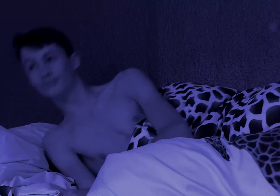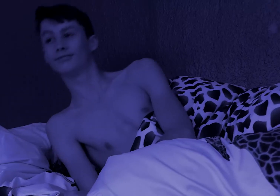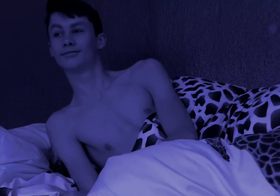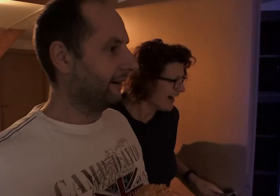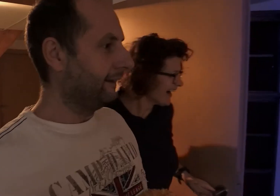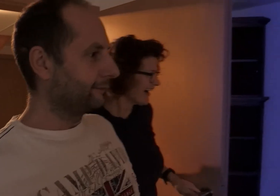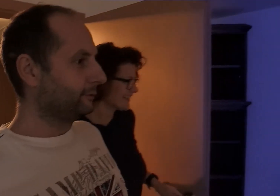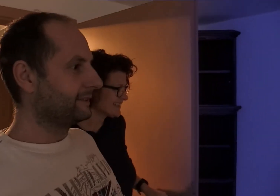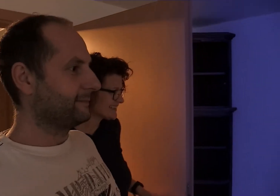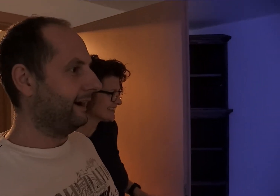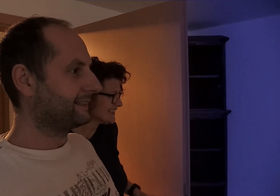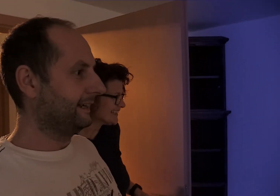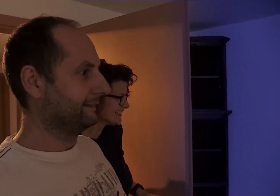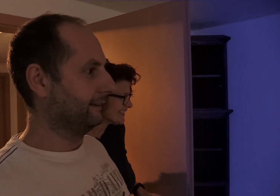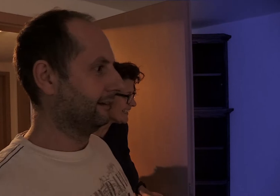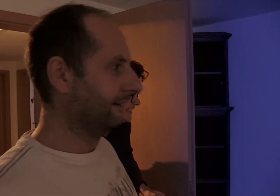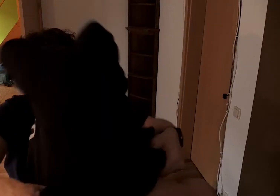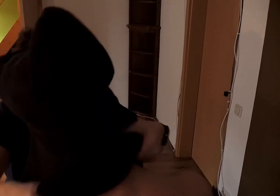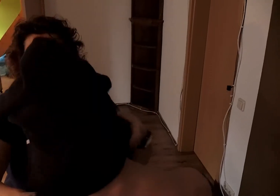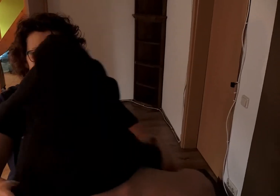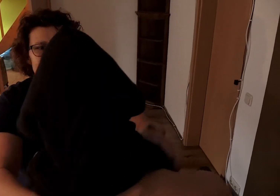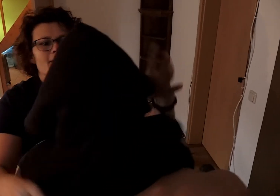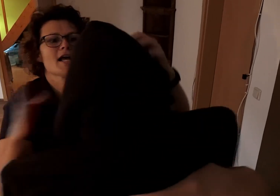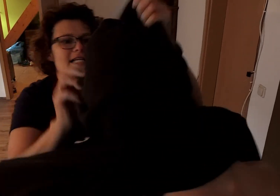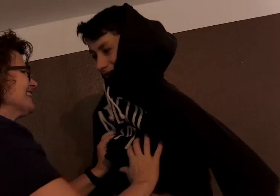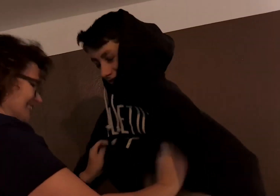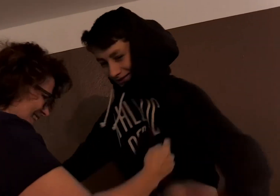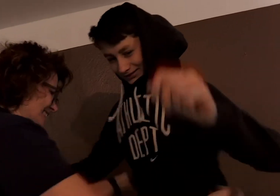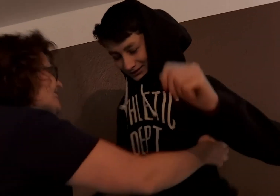Moin Großer, alles Gute zum 18.